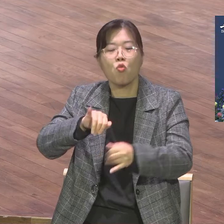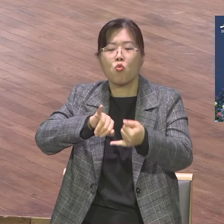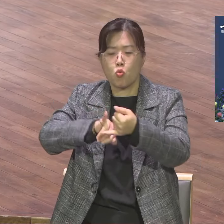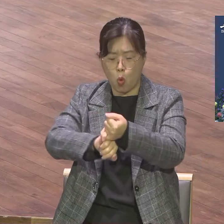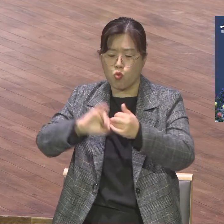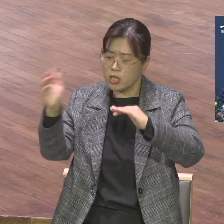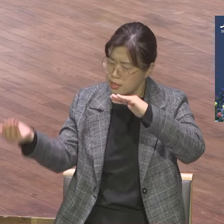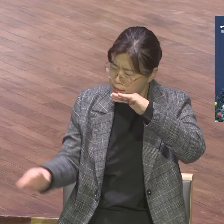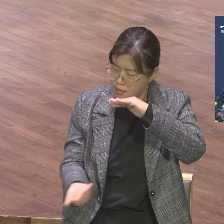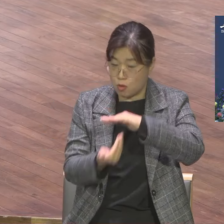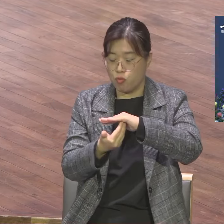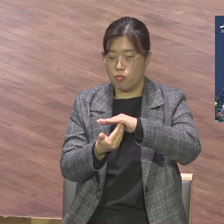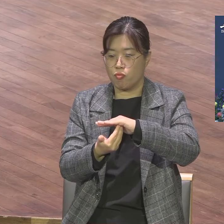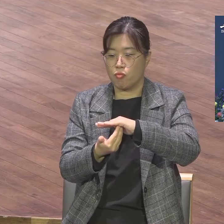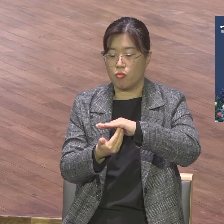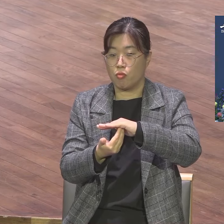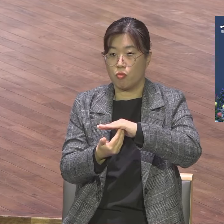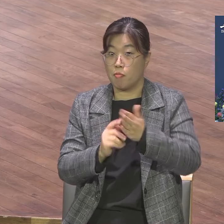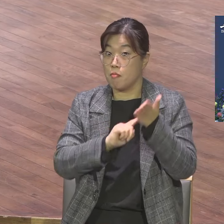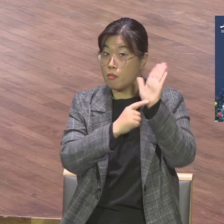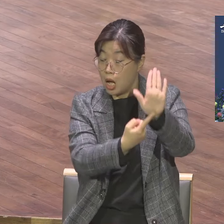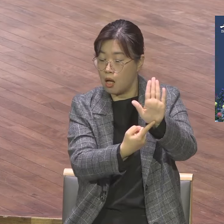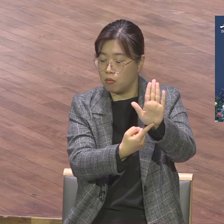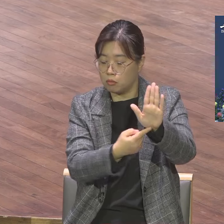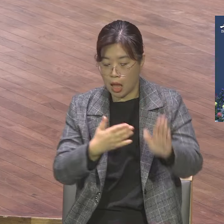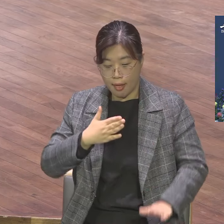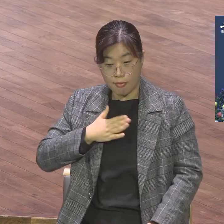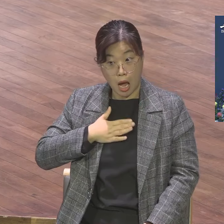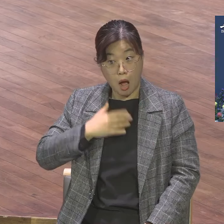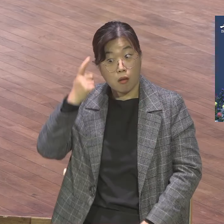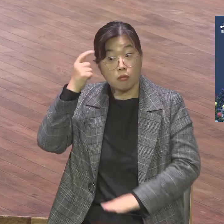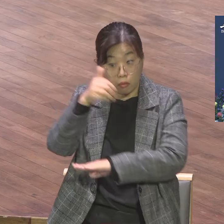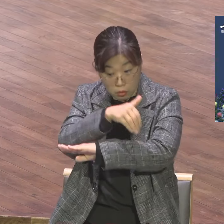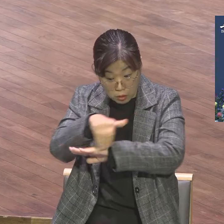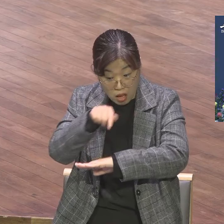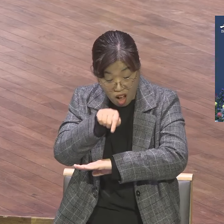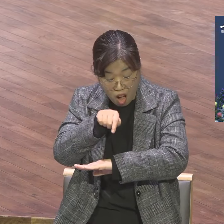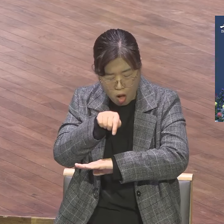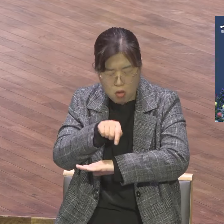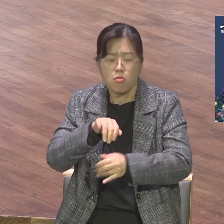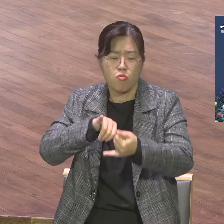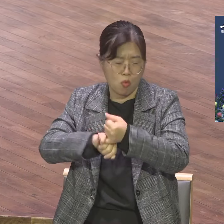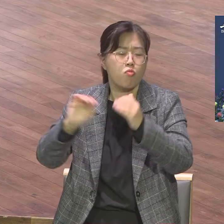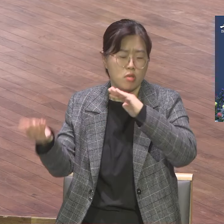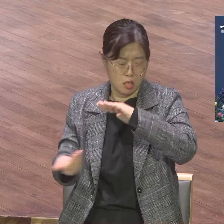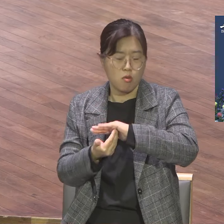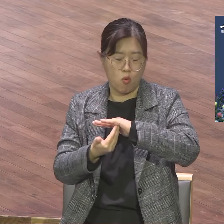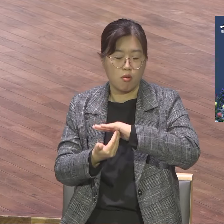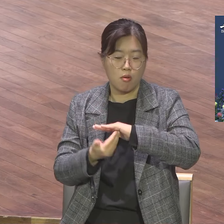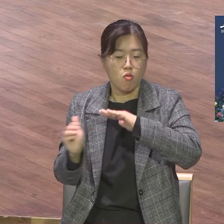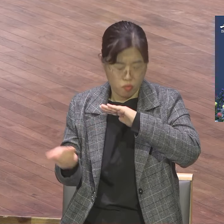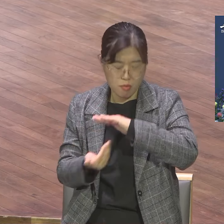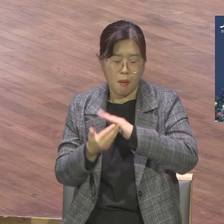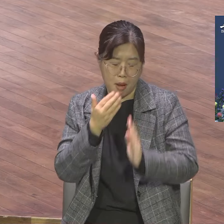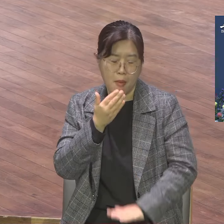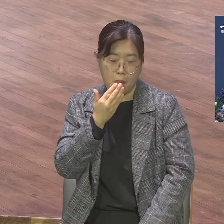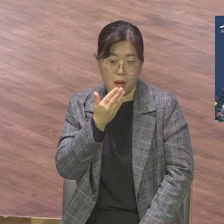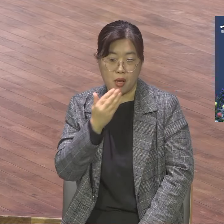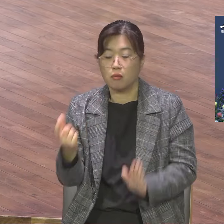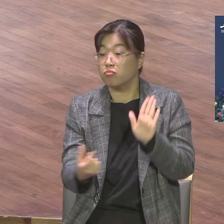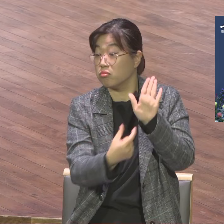그랬어. 강조했습니다. 내가 경영한 것을 반드시 이루리라. 우리가 2015년에 원단 메시지로 붙잡았던